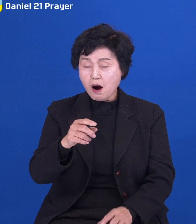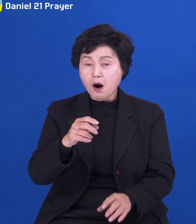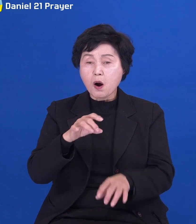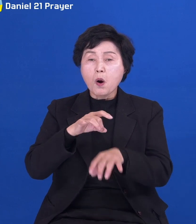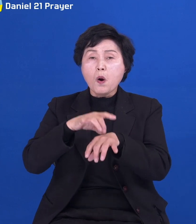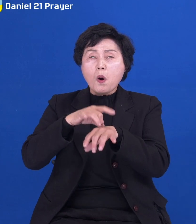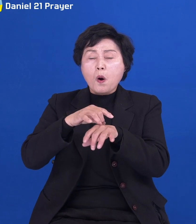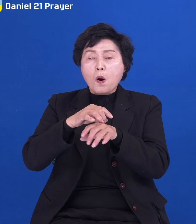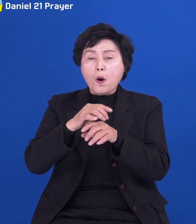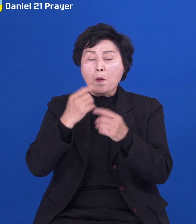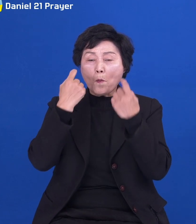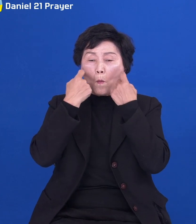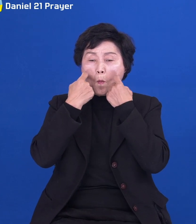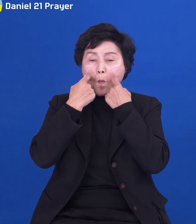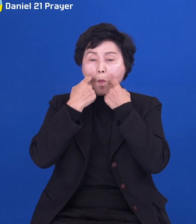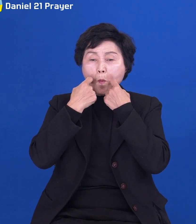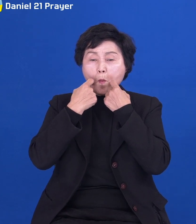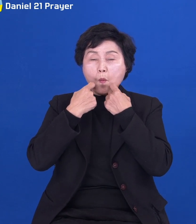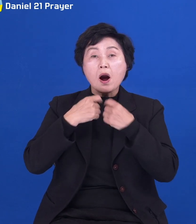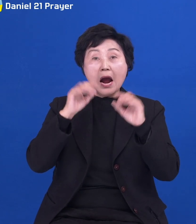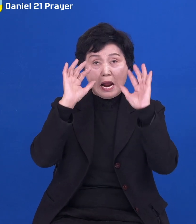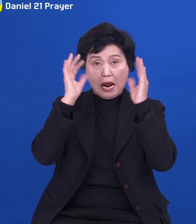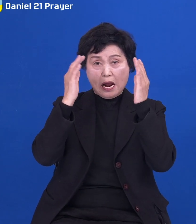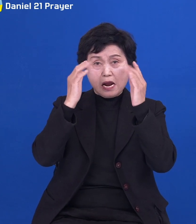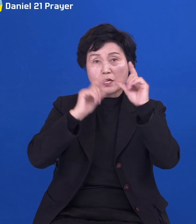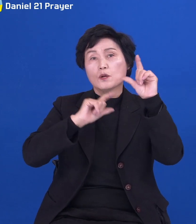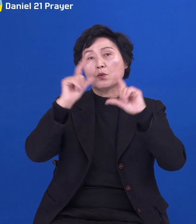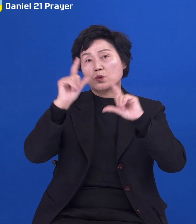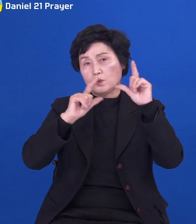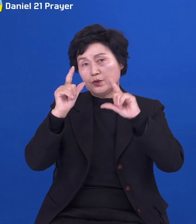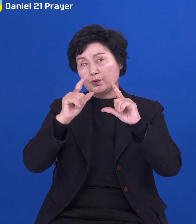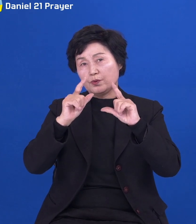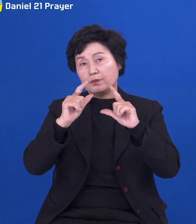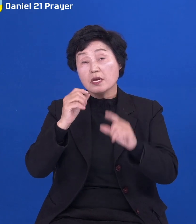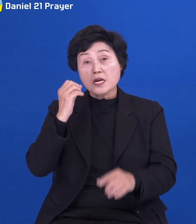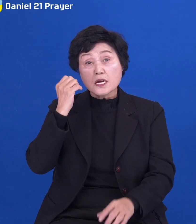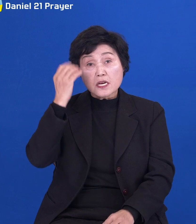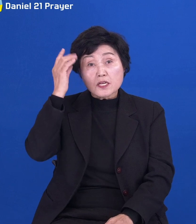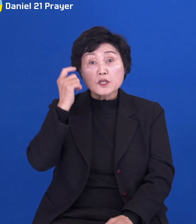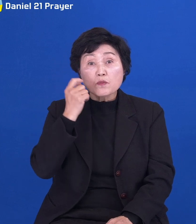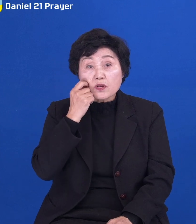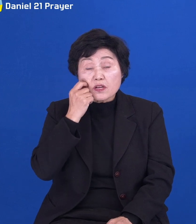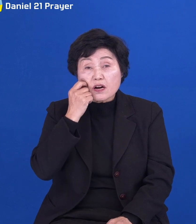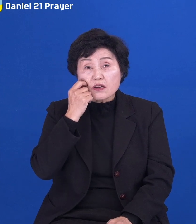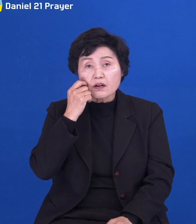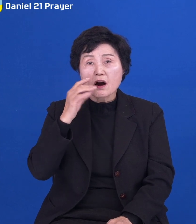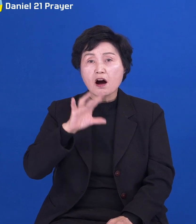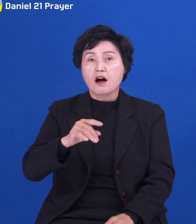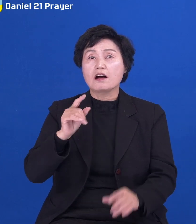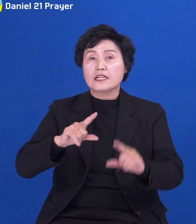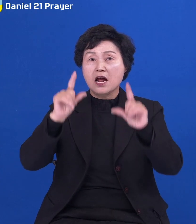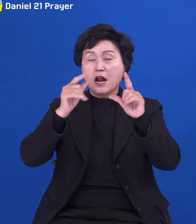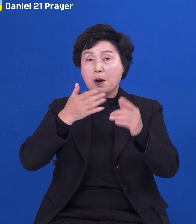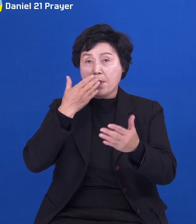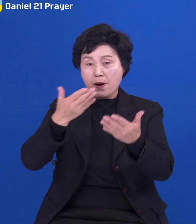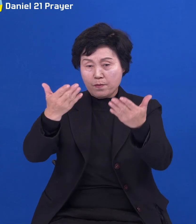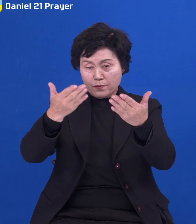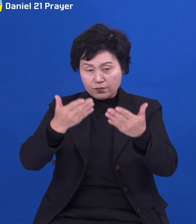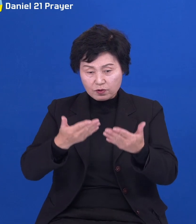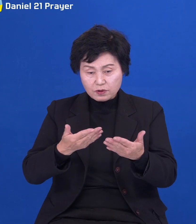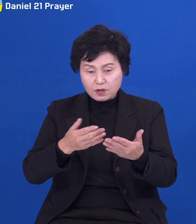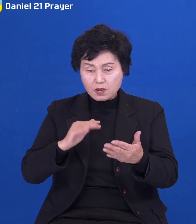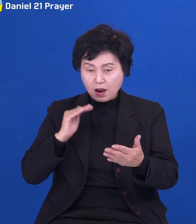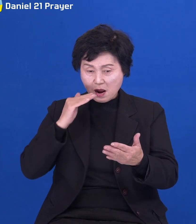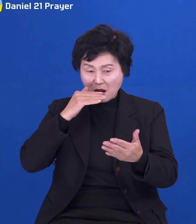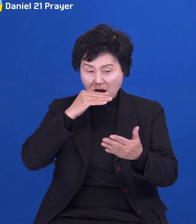어린 아이들이었어요. 그리고 잊혀지지 않은 건 들어간 첫날에 밥을 주는데 옥수수 국수죽을 주는